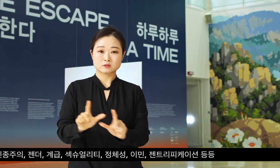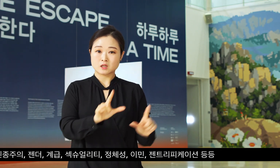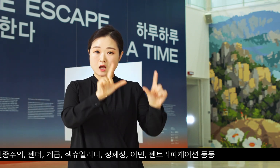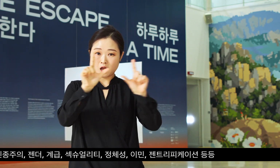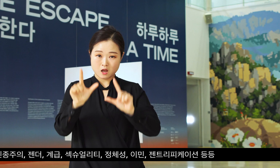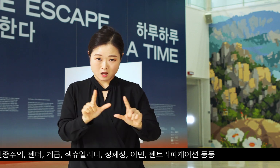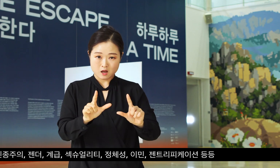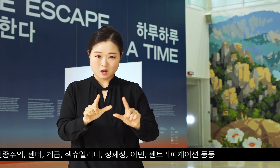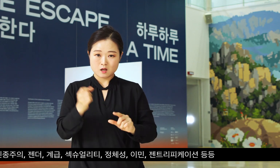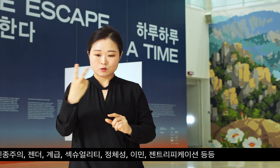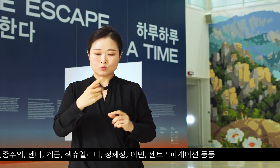젠트리피케이션 등등